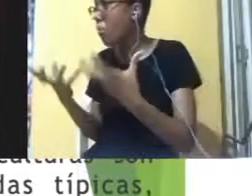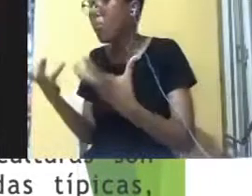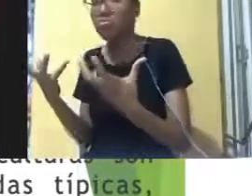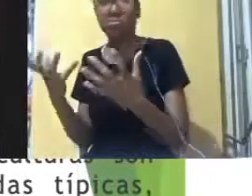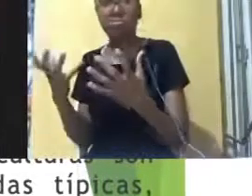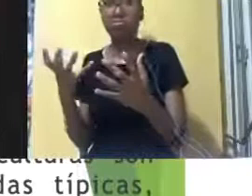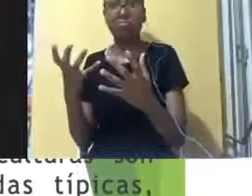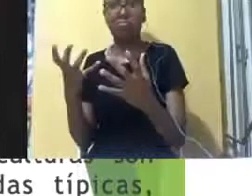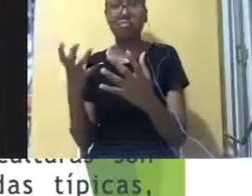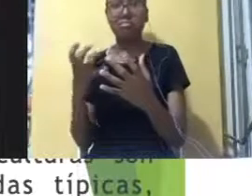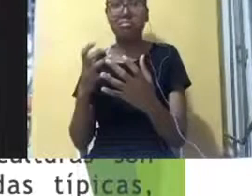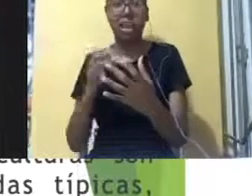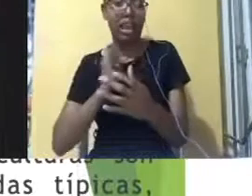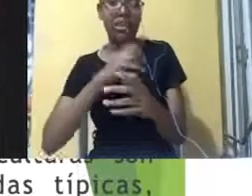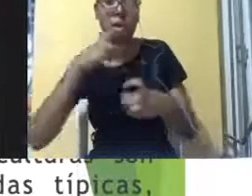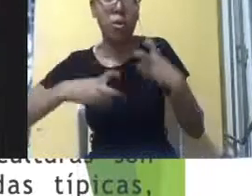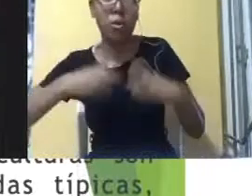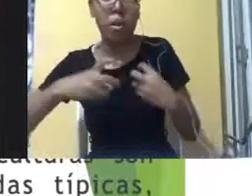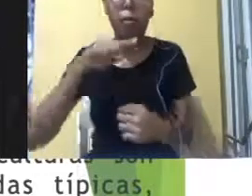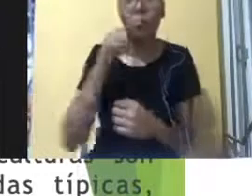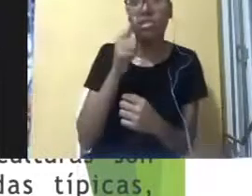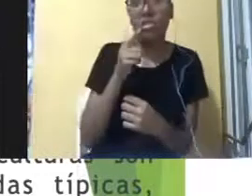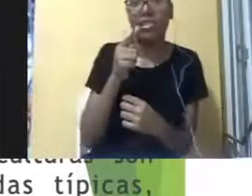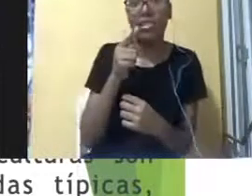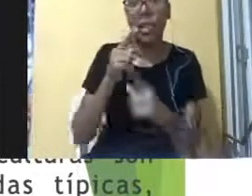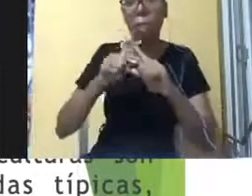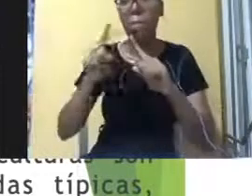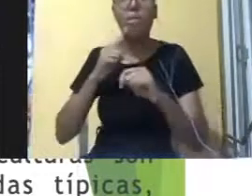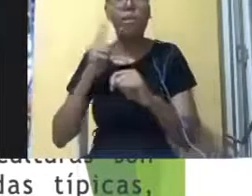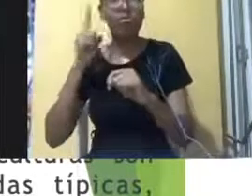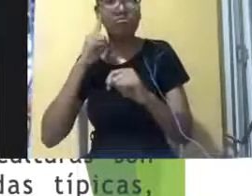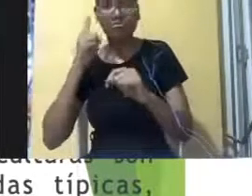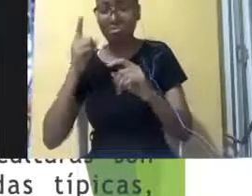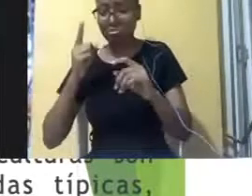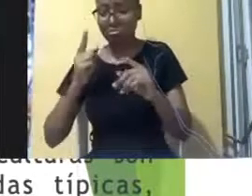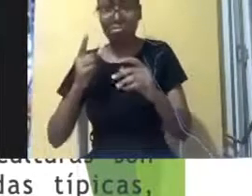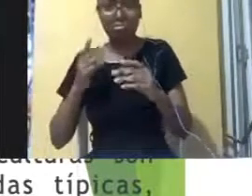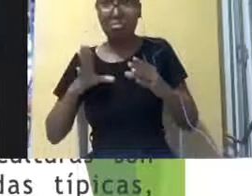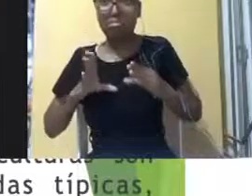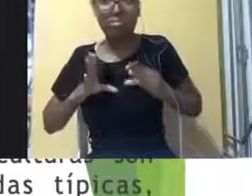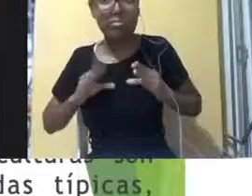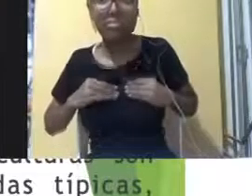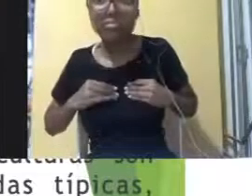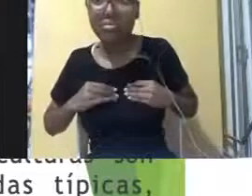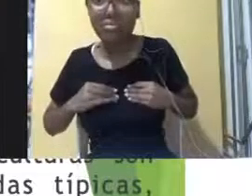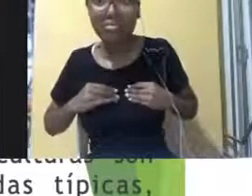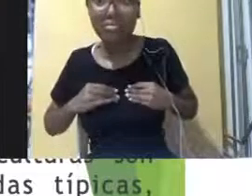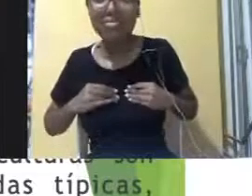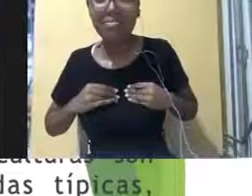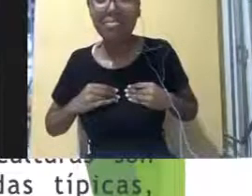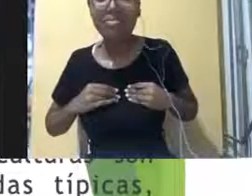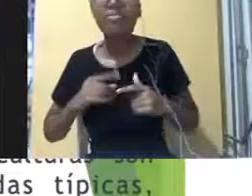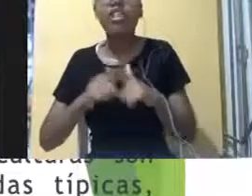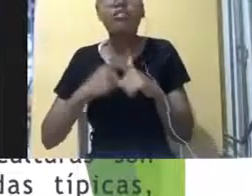usted, la tengo yo, pero eso no lo tienen las personas sordas. Entonces, invito y quisiera que